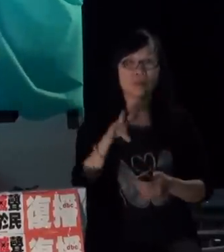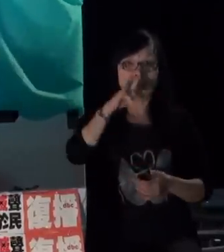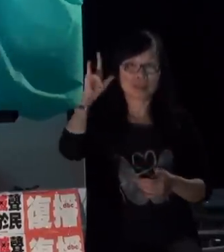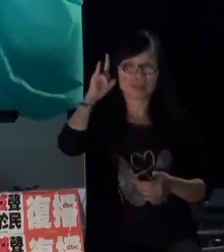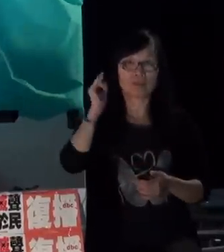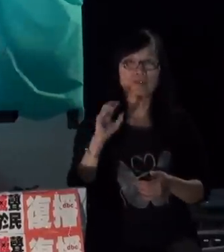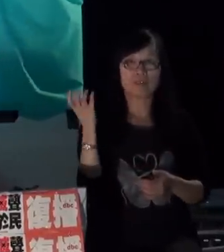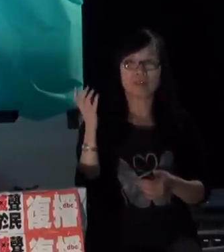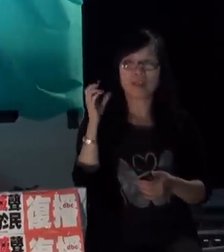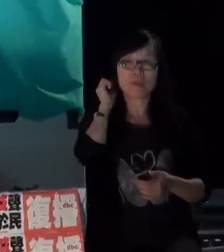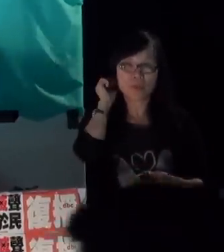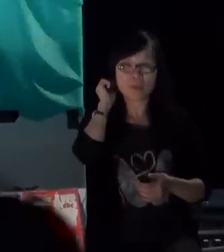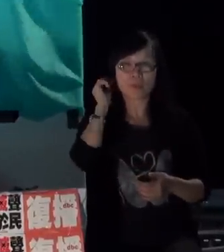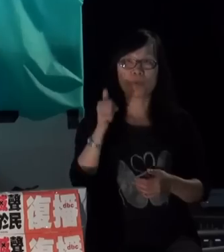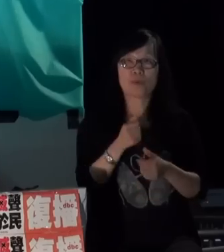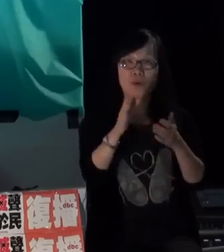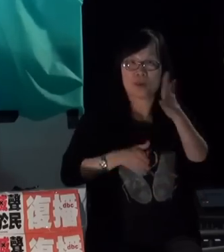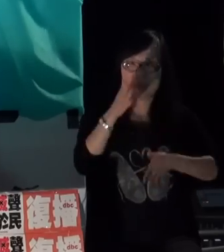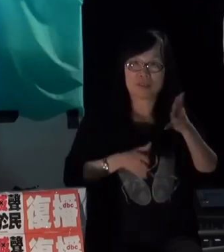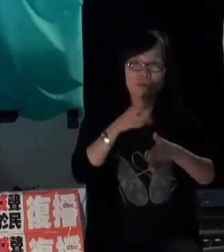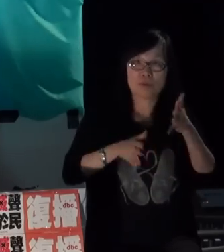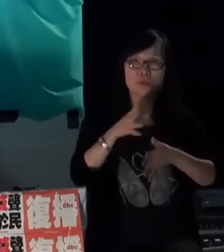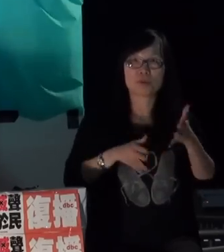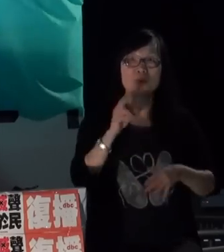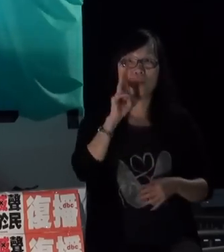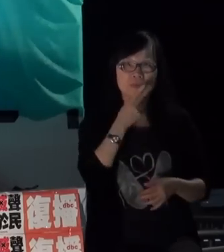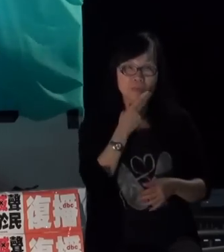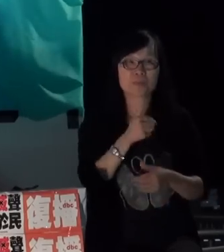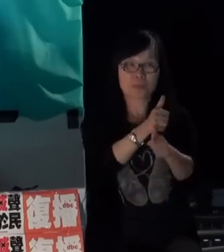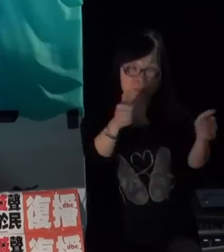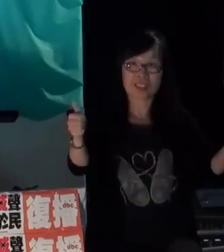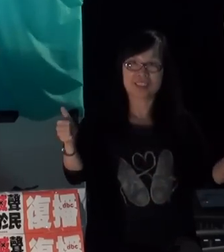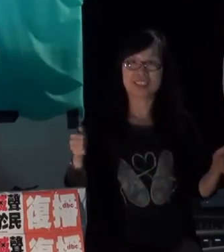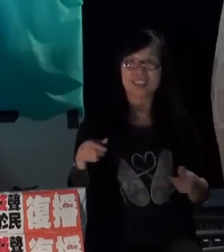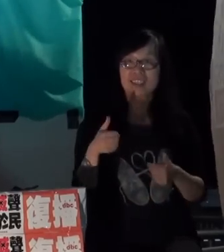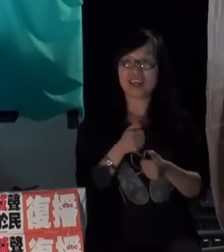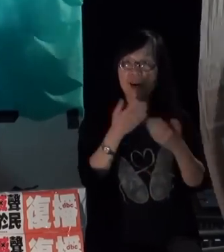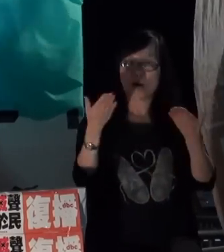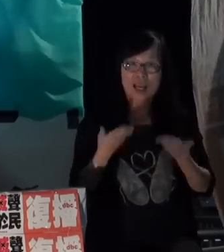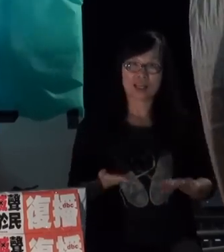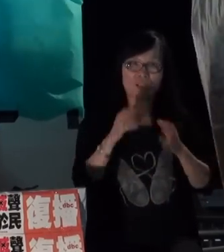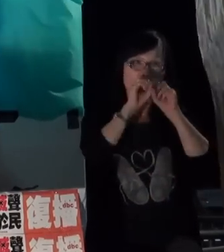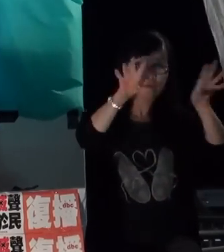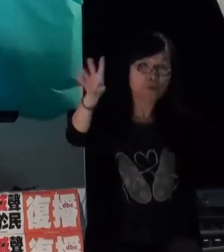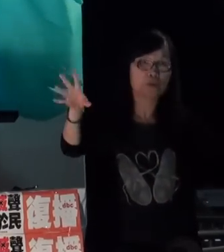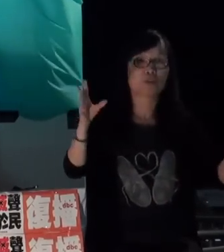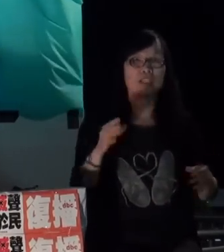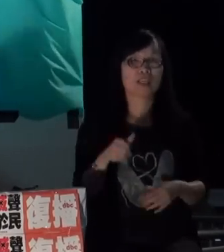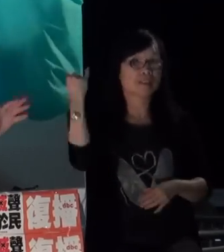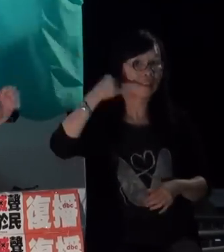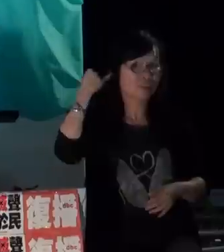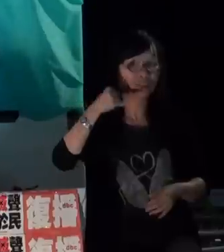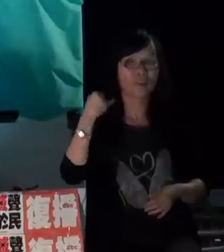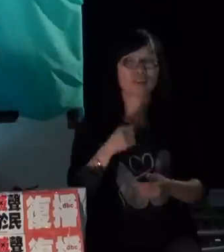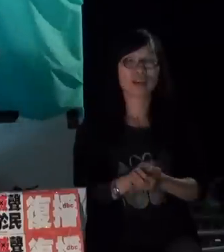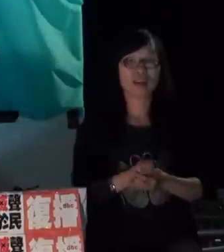耳嘅阿偉蘭咧， 我哋今日 幫你做呢個手語翻譯嘅。 我哋都喺度呼籲所有聽障人士，我哋今